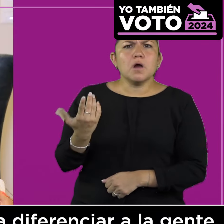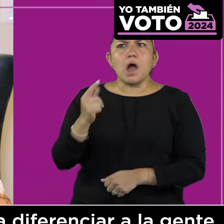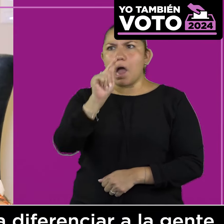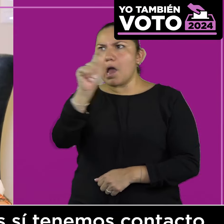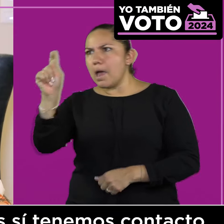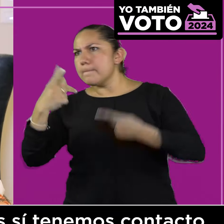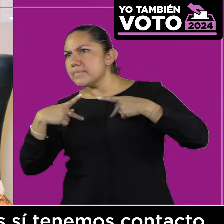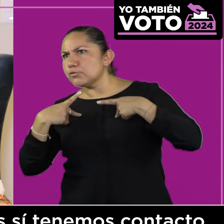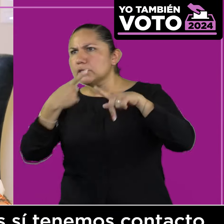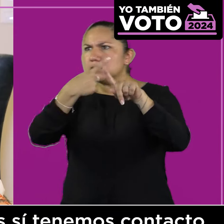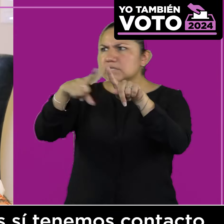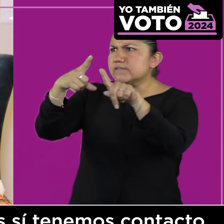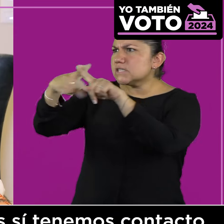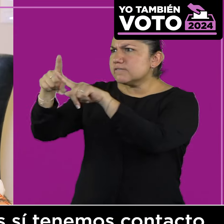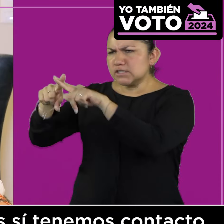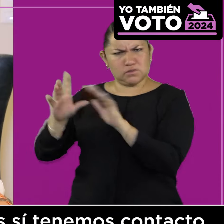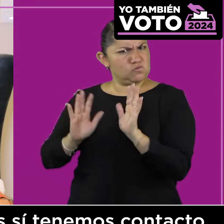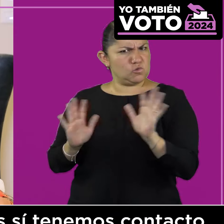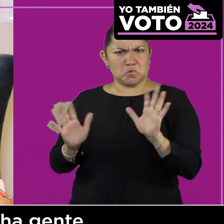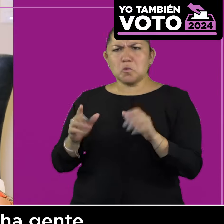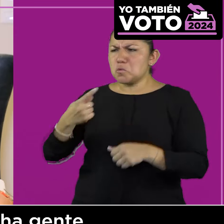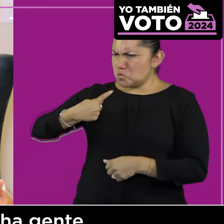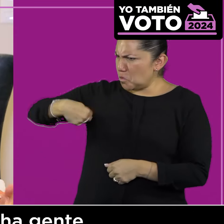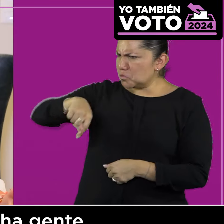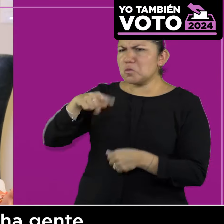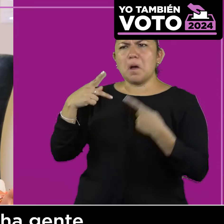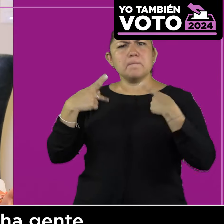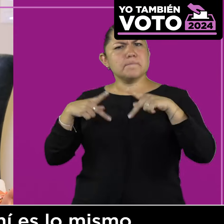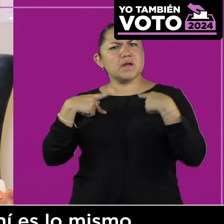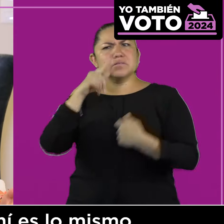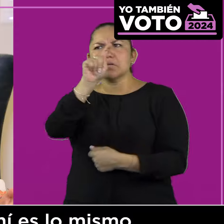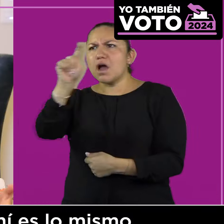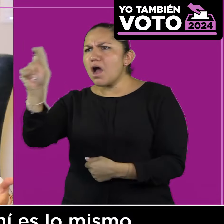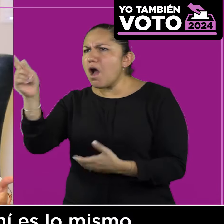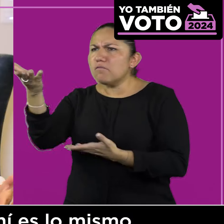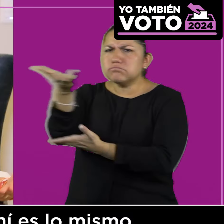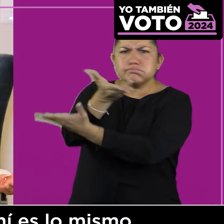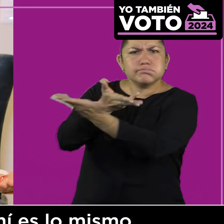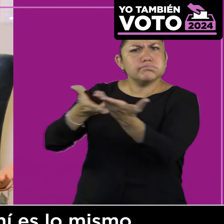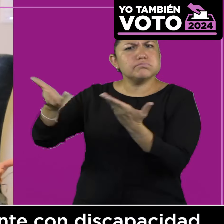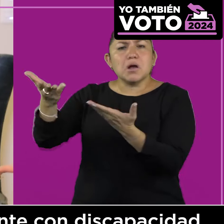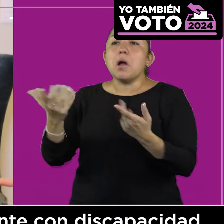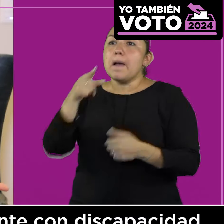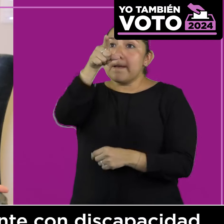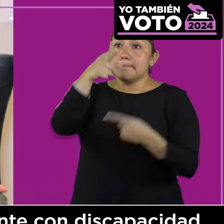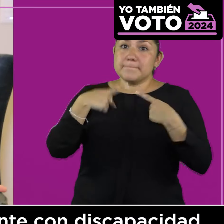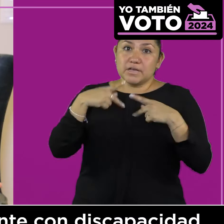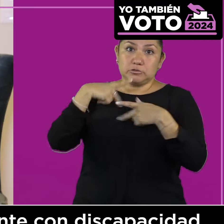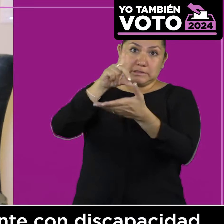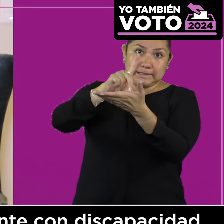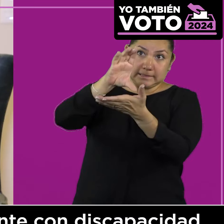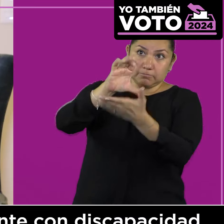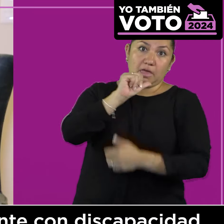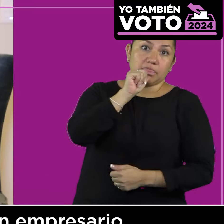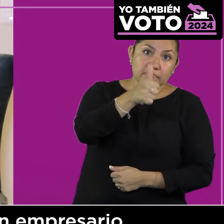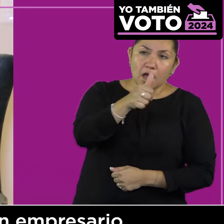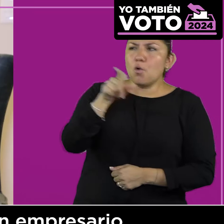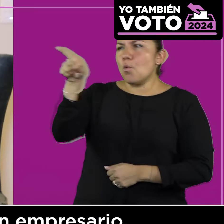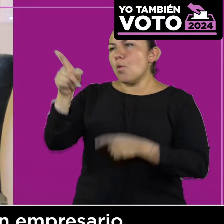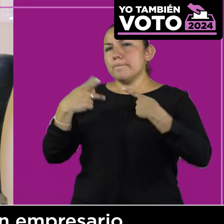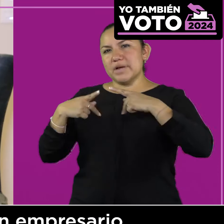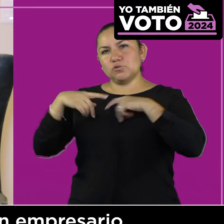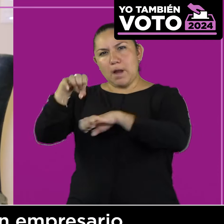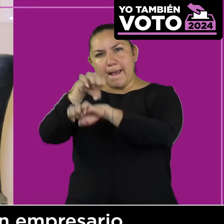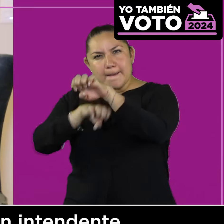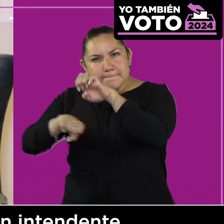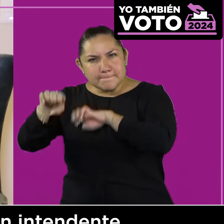diferenciar a la gente al contrario Nosotros sí tenemos contacto con mucha gente O sea para mí es lo mismo de hablar con una gente con discapacidad hablar con